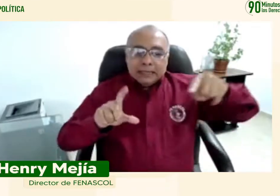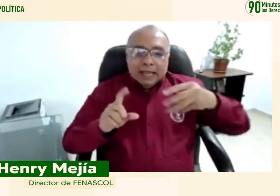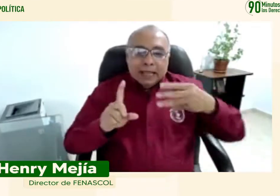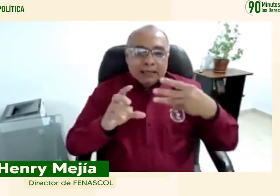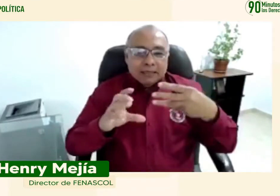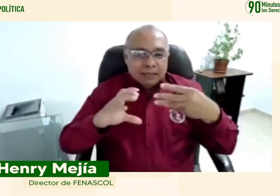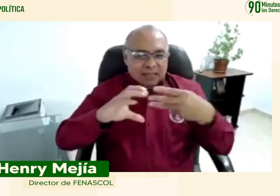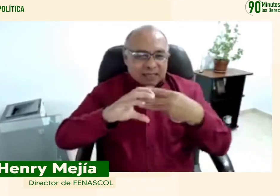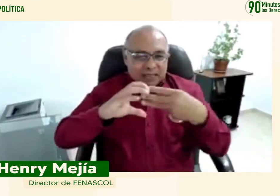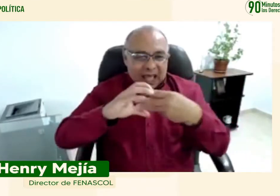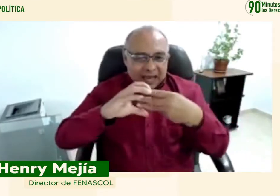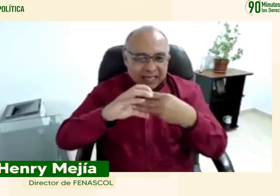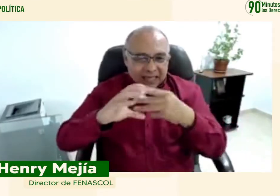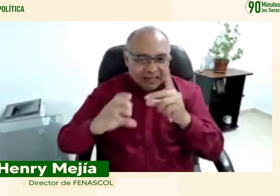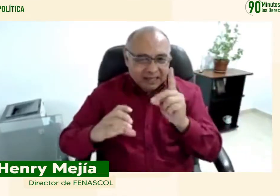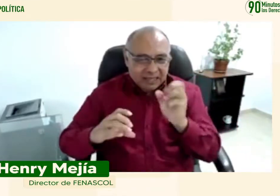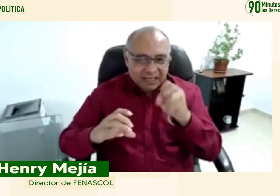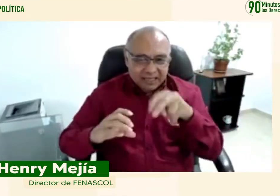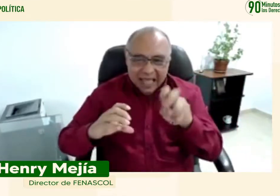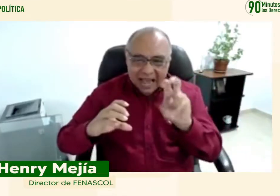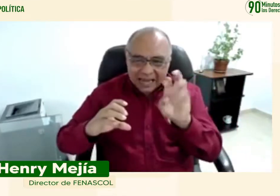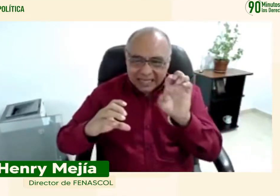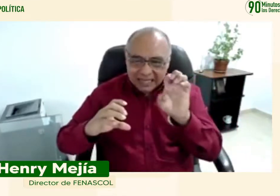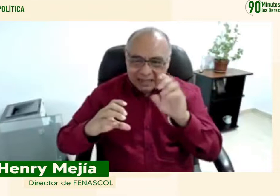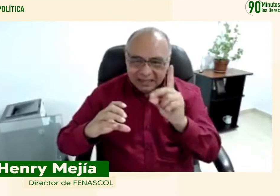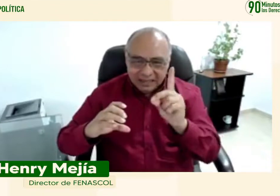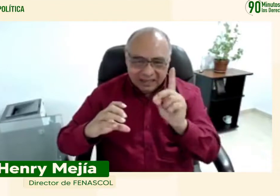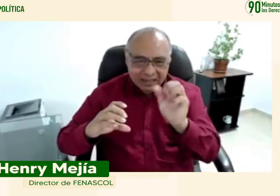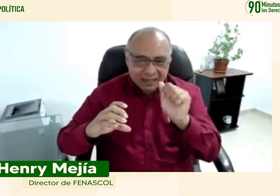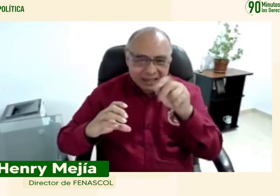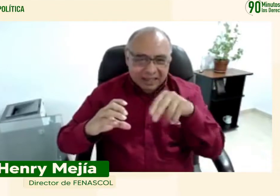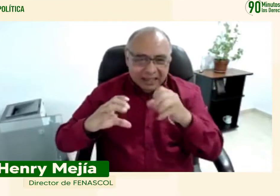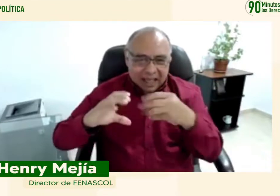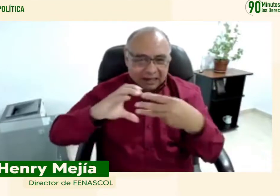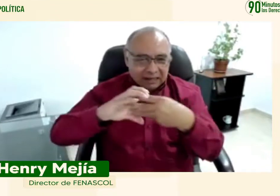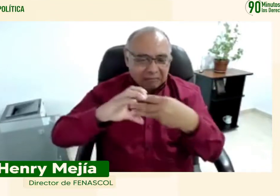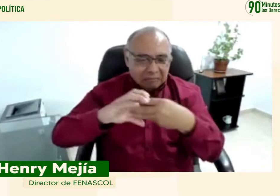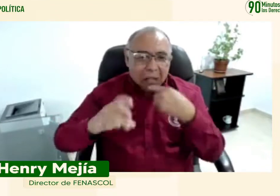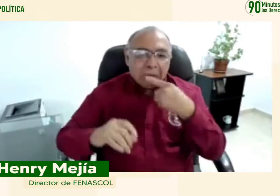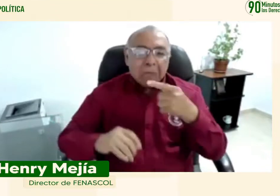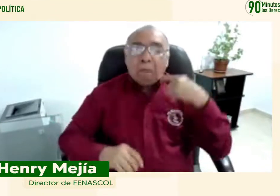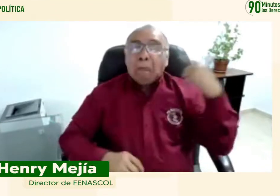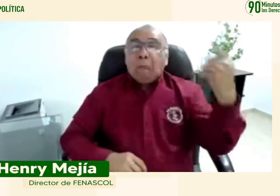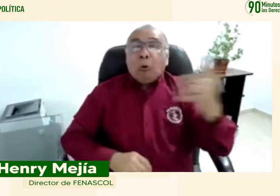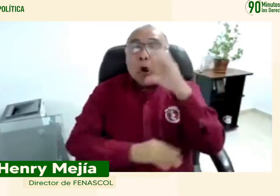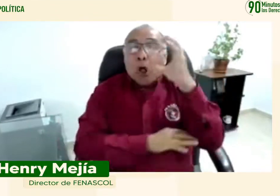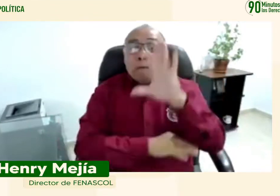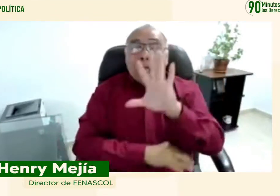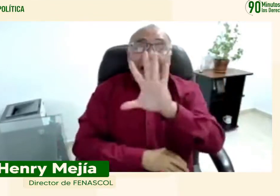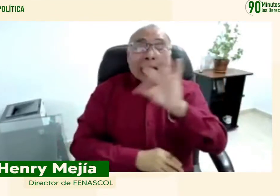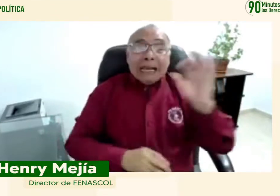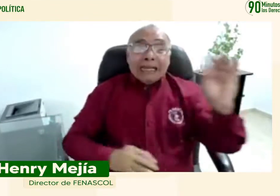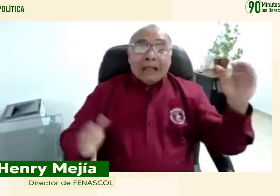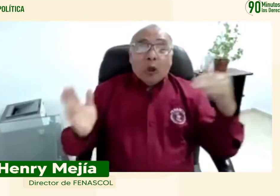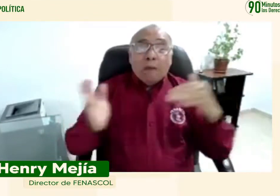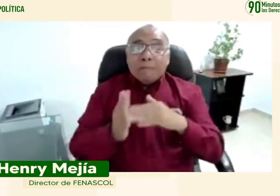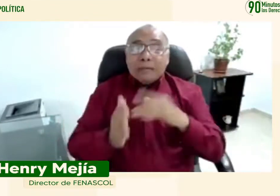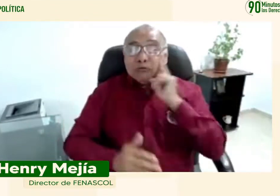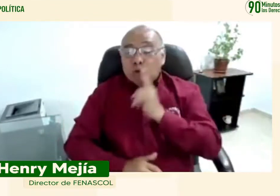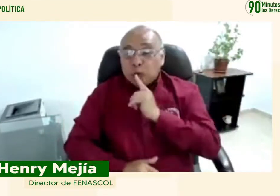por ejemplo desde el dane hasta la seña del dane desde el dane se menciona que más o menos en